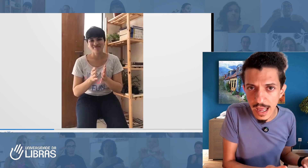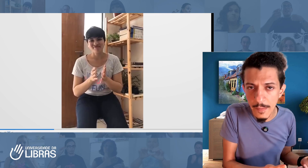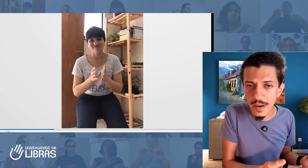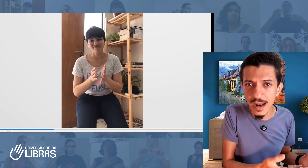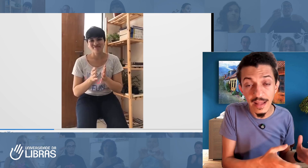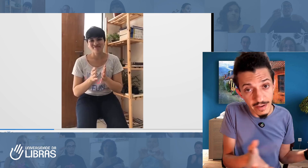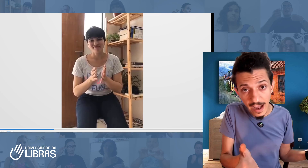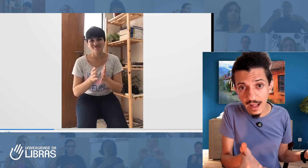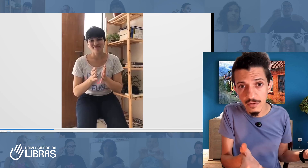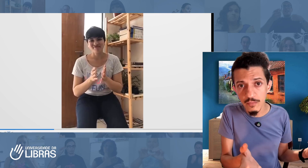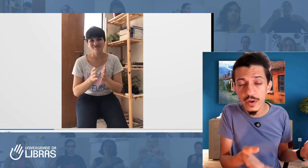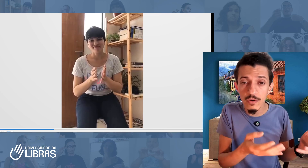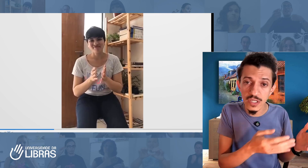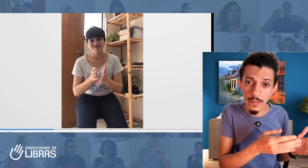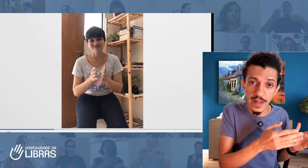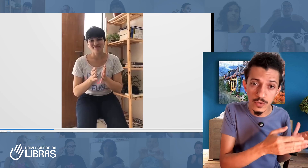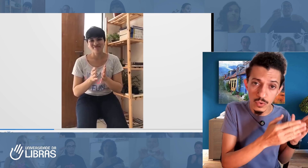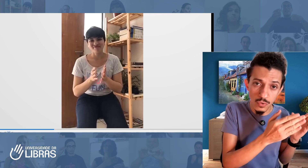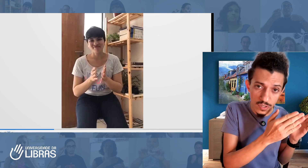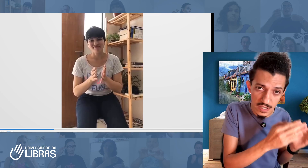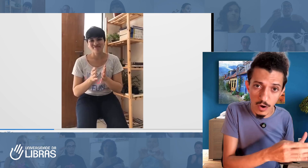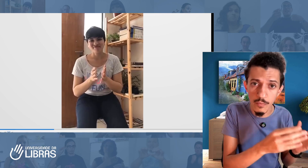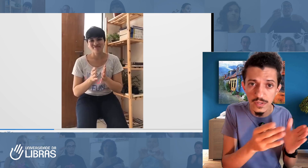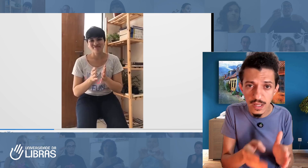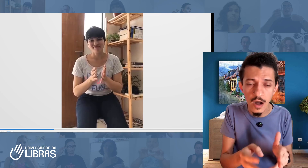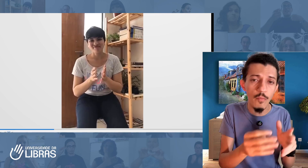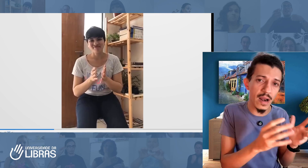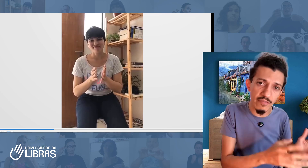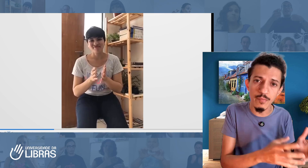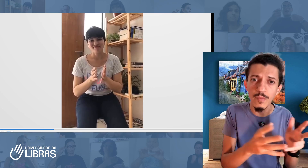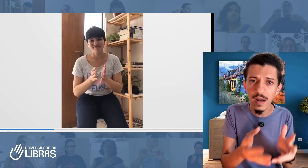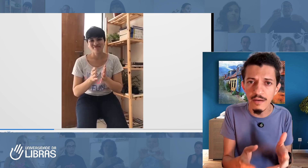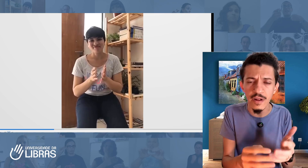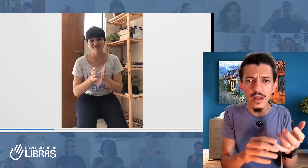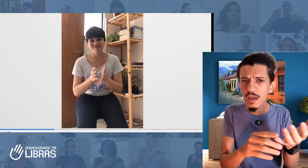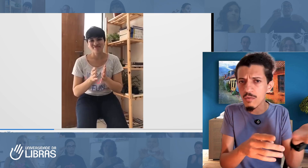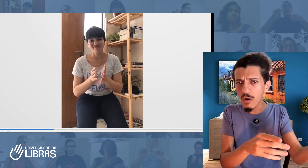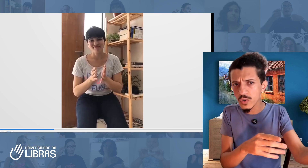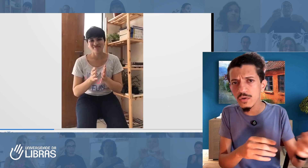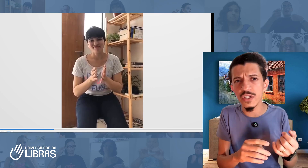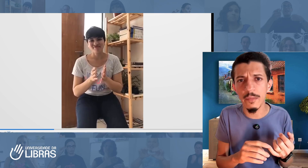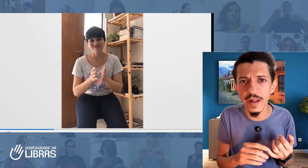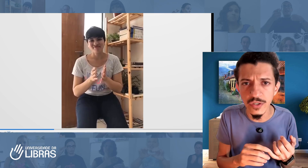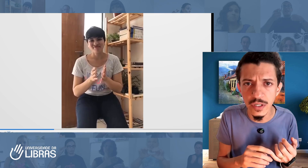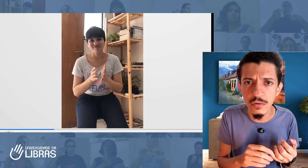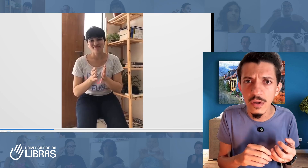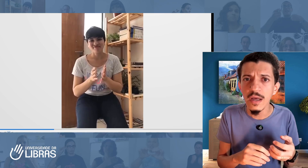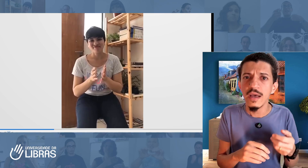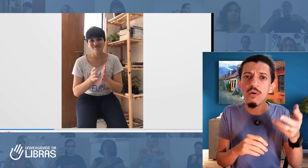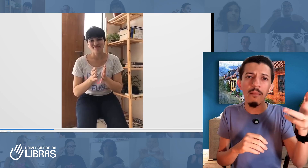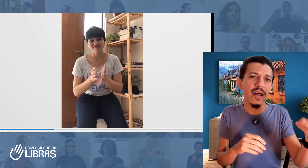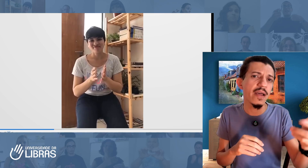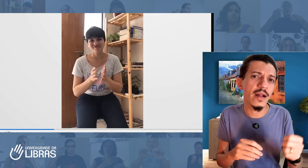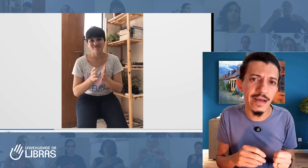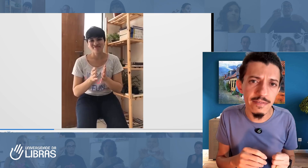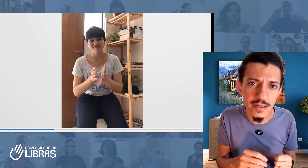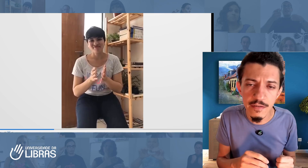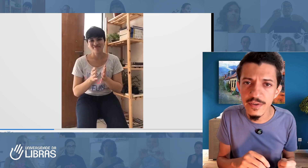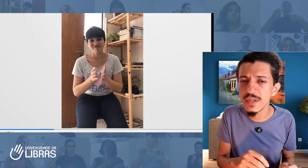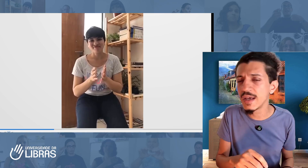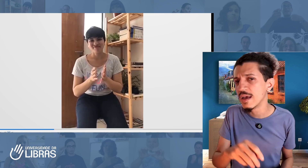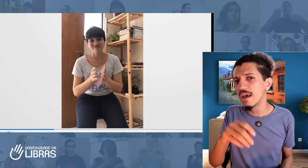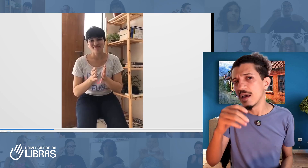naquela época lá estava errado, porque eu tinha aprendido tudo sinal por sinal, palavra por palavra, igual o John tinha aprendido, igual a Mariana estava